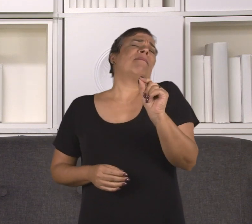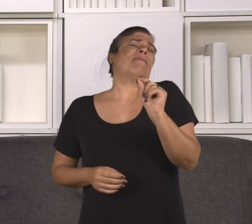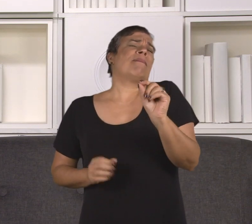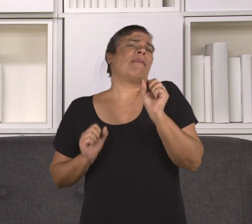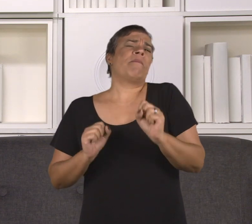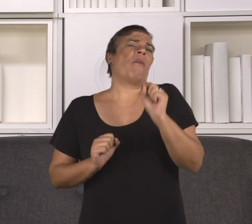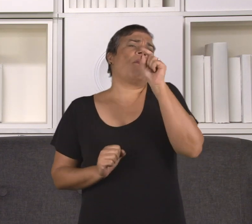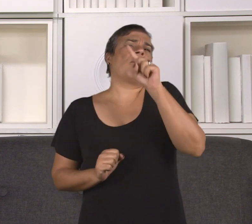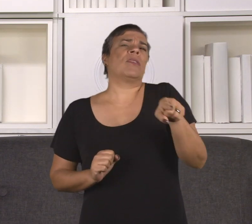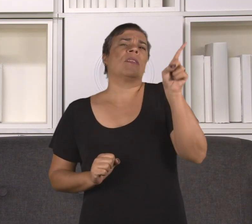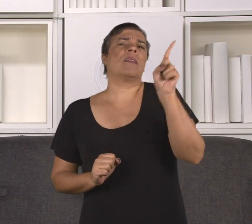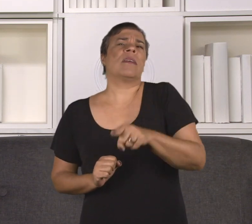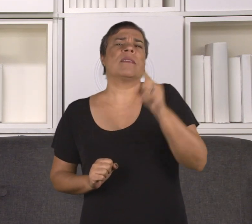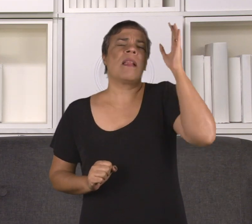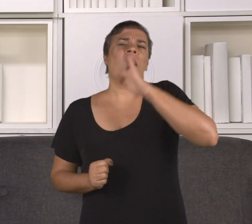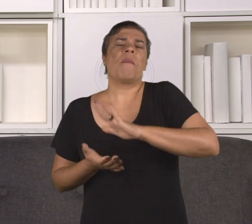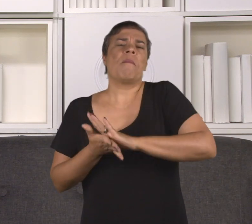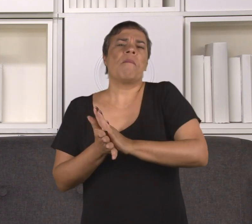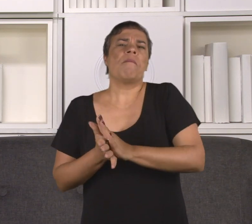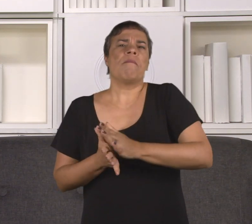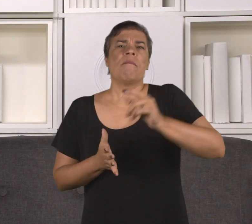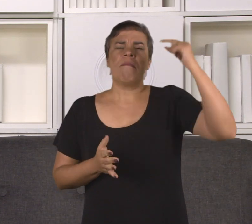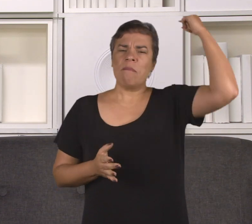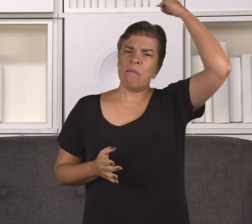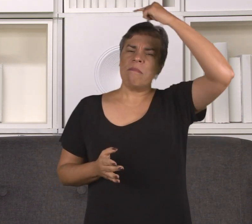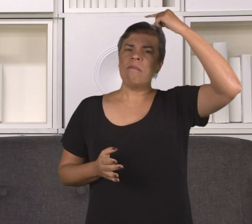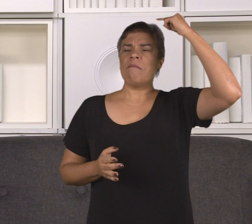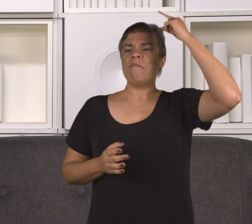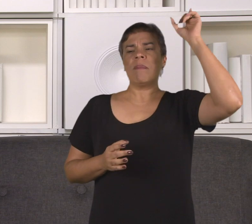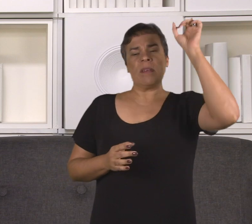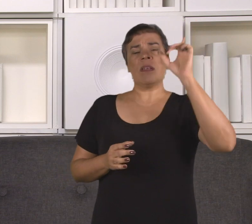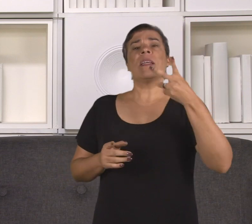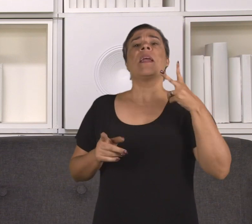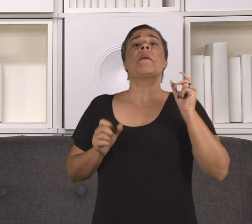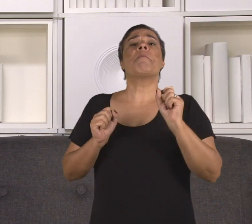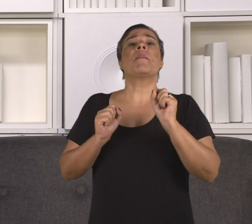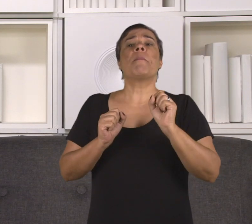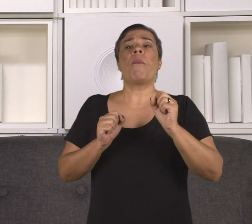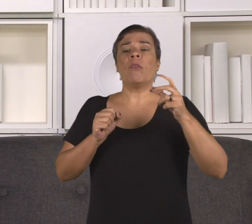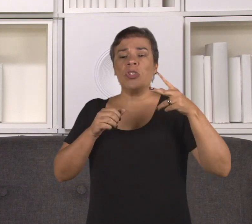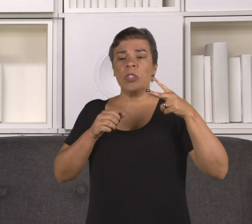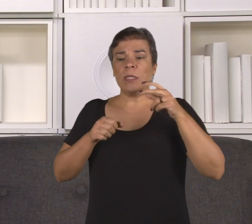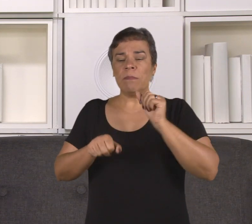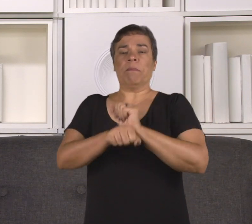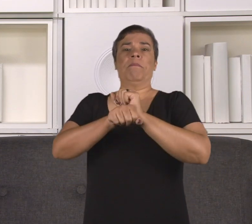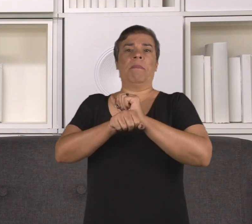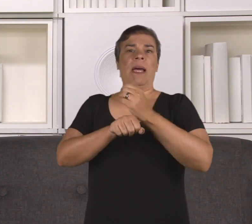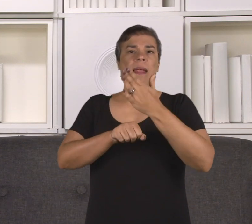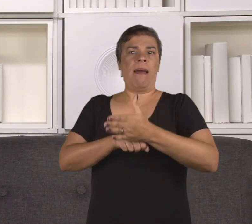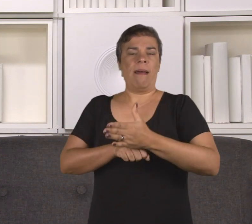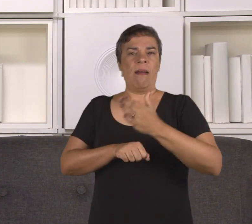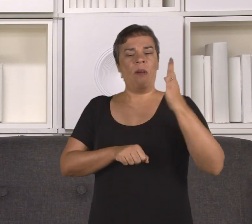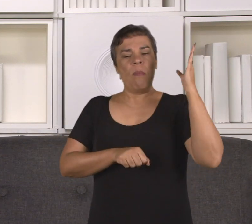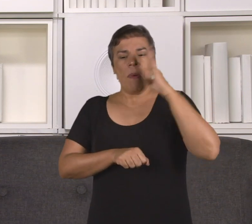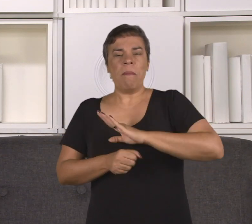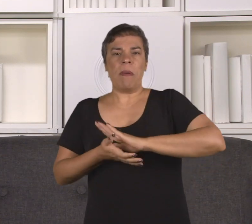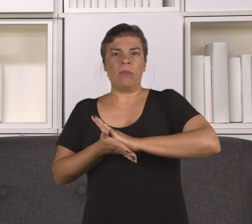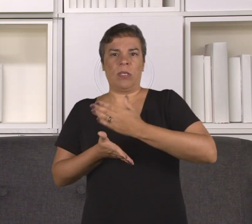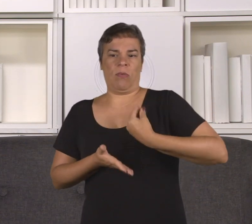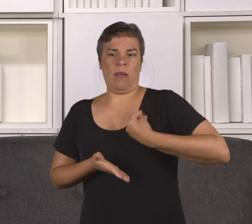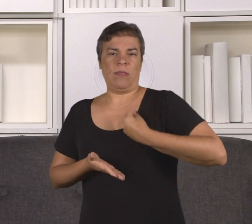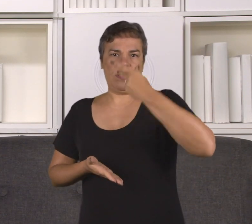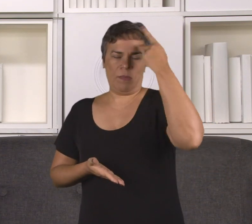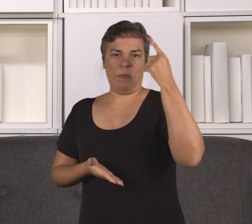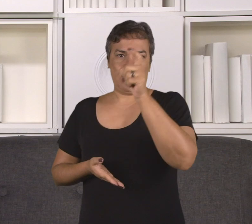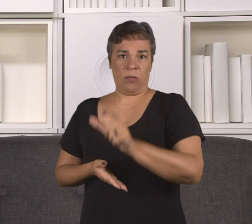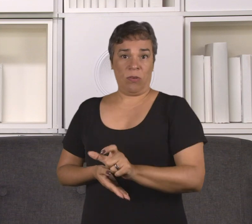uma maldição divina? Quem pode interromper a maldição de Deus? Somente o Messias poderia fazer isso. Por isso é que